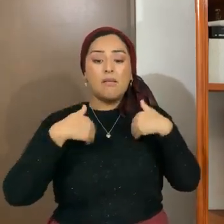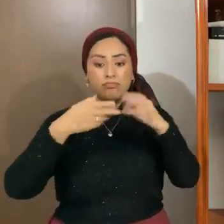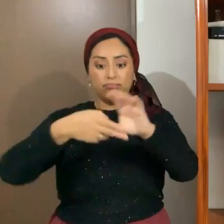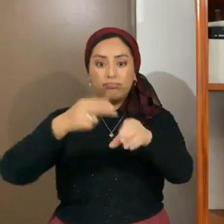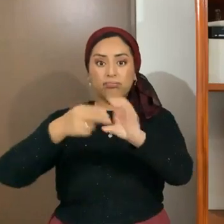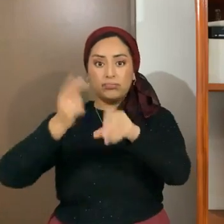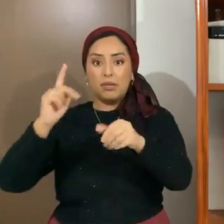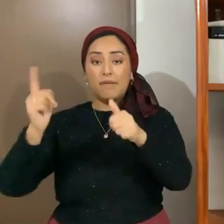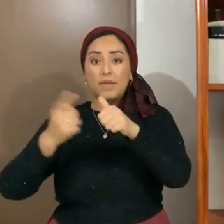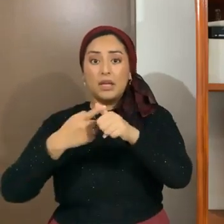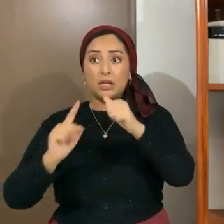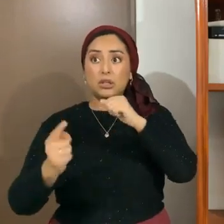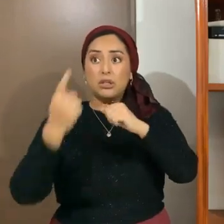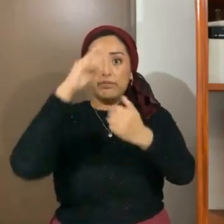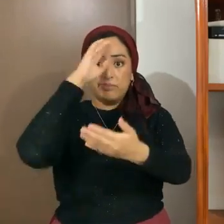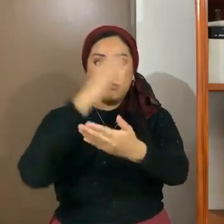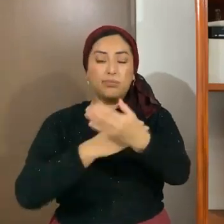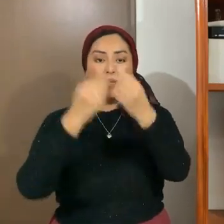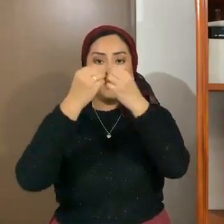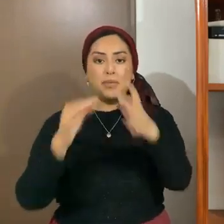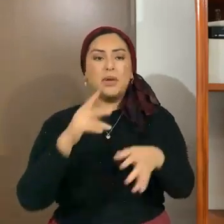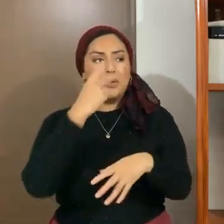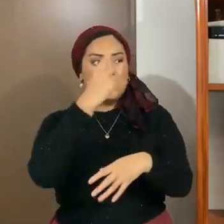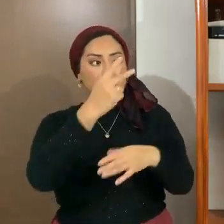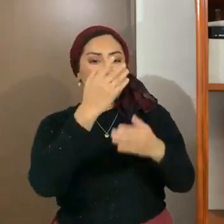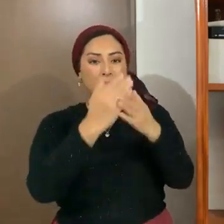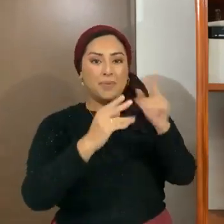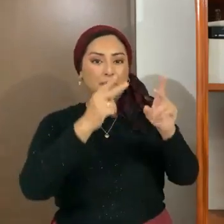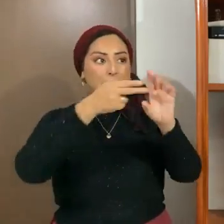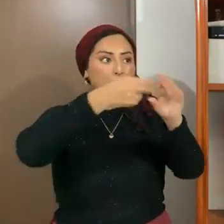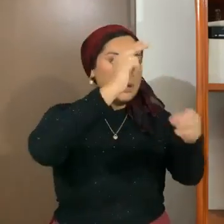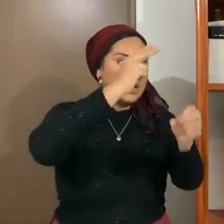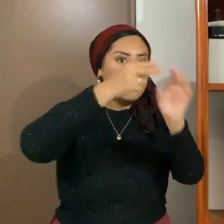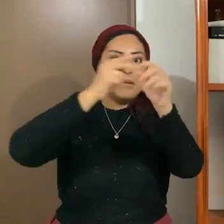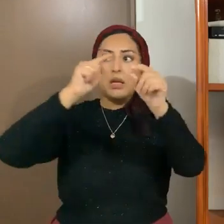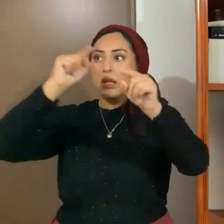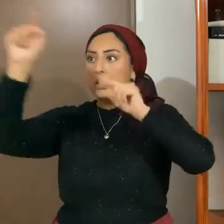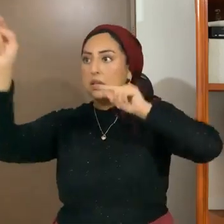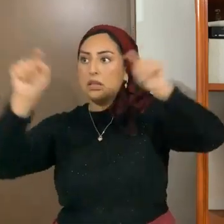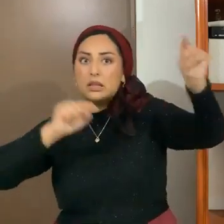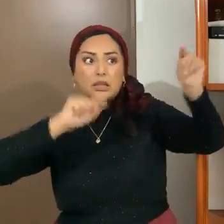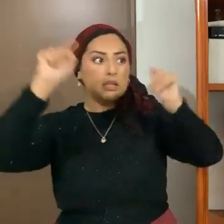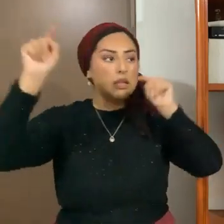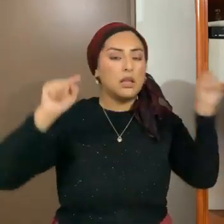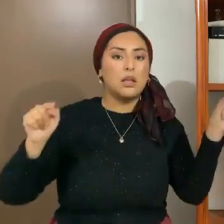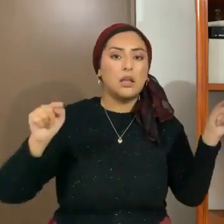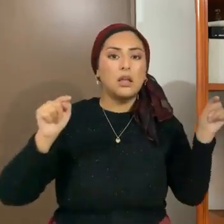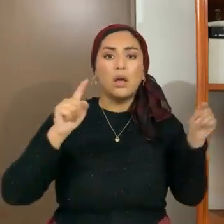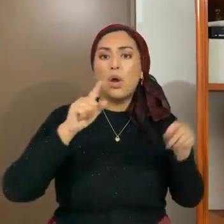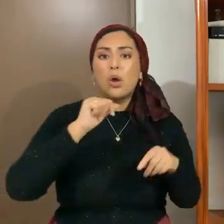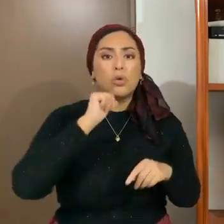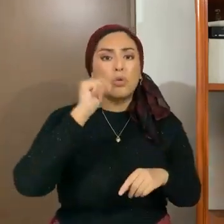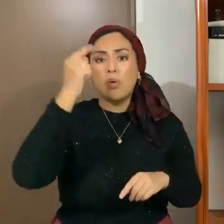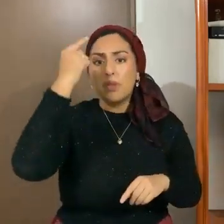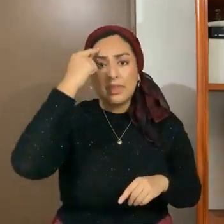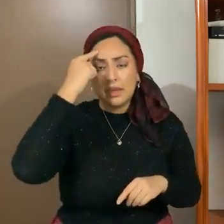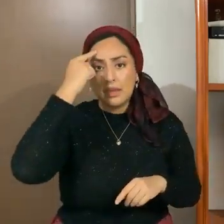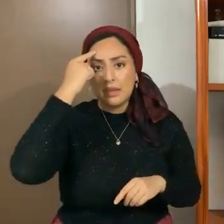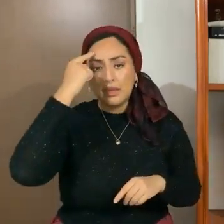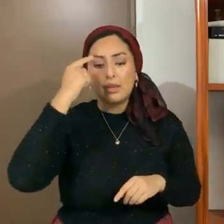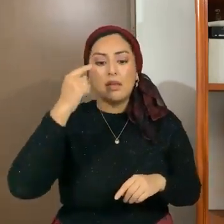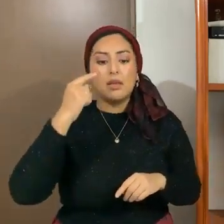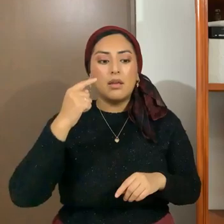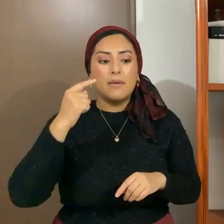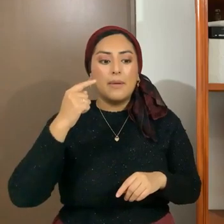manifieste el hijo de perdición. Si ves almas cayendo aquí, allá y acullá, no creas que es porque la profecía no se